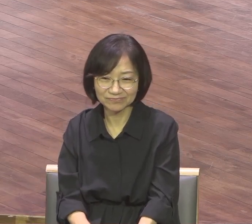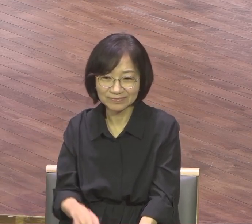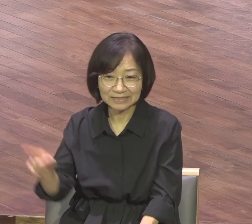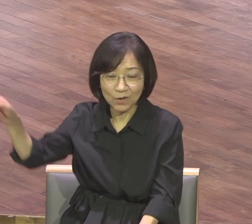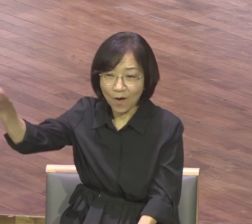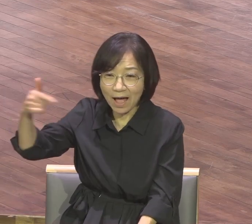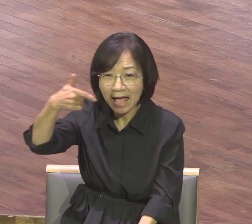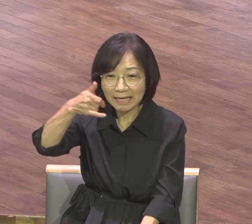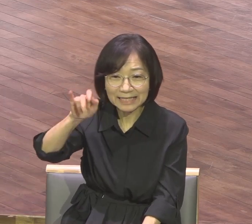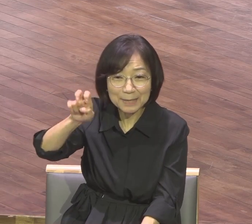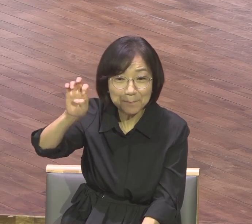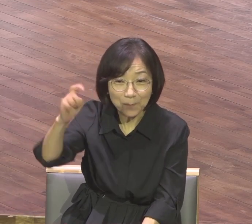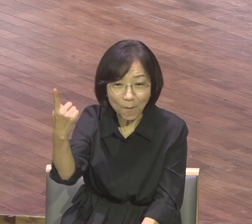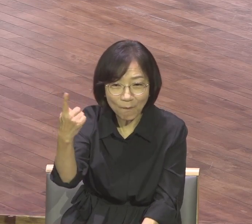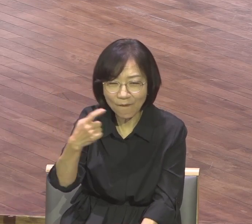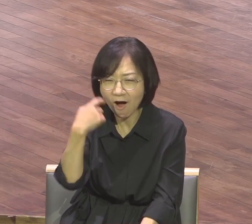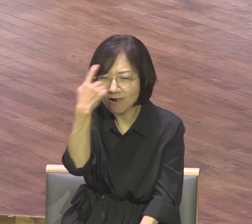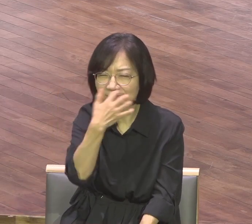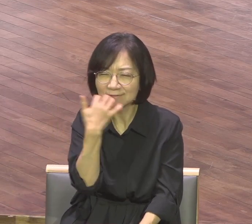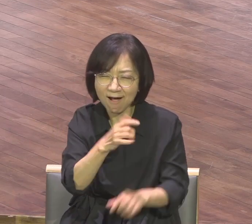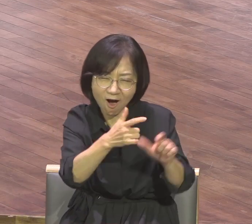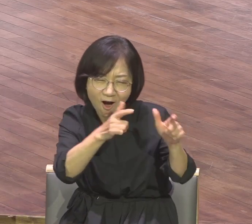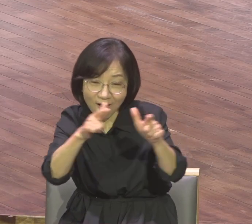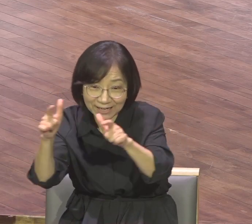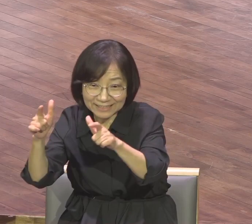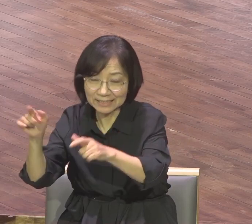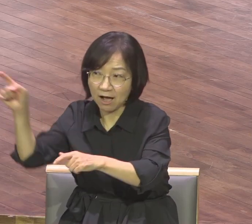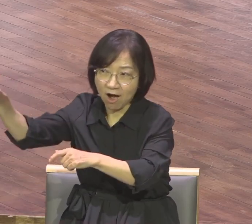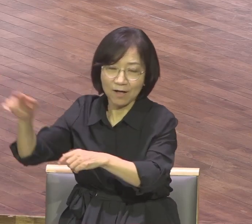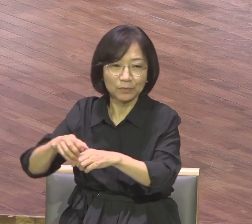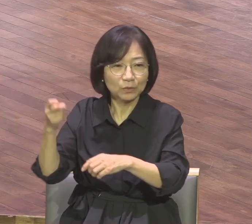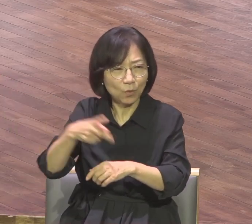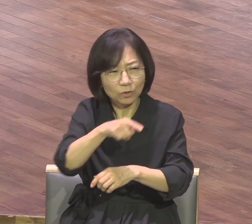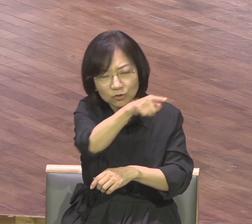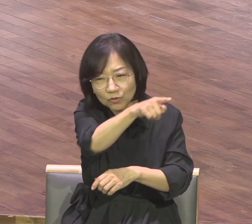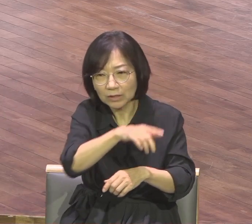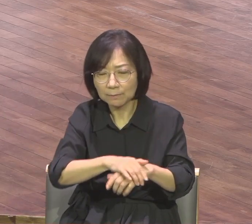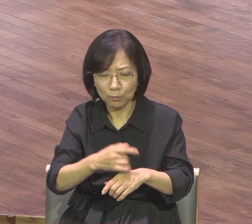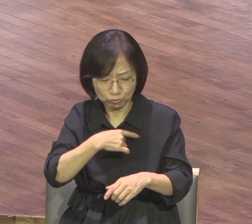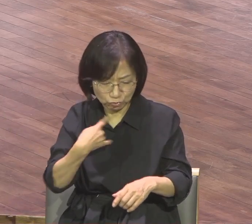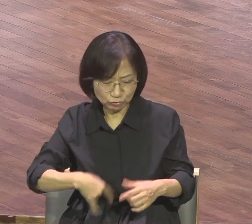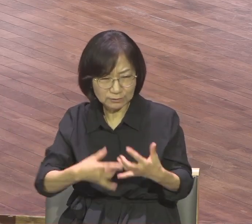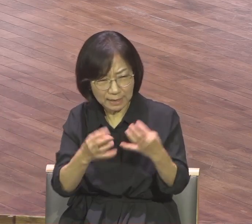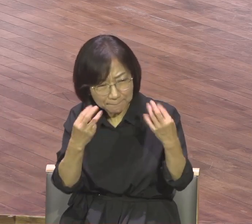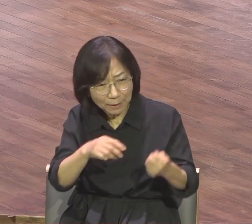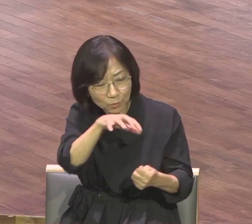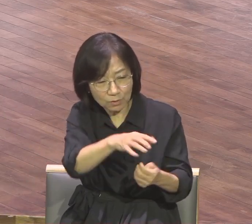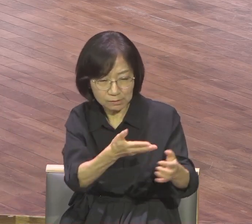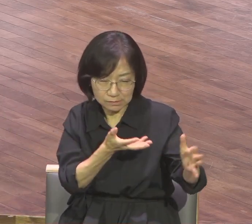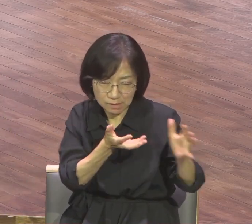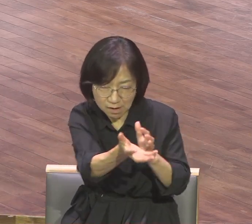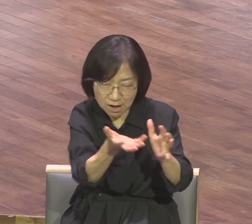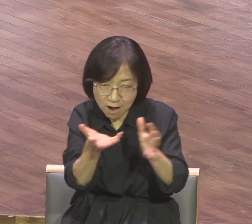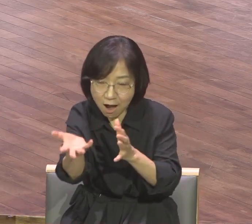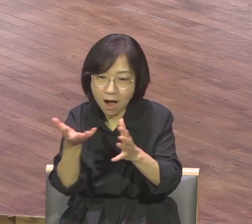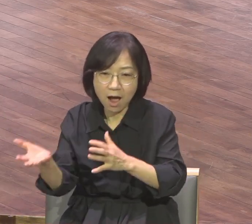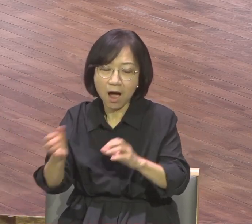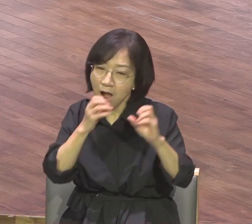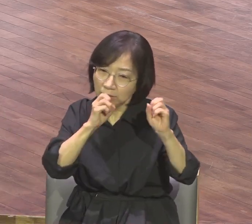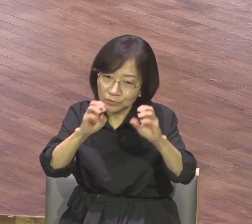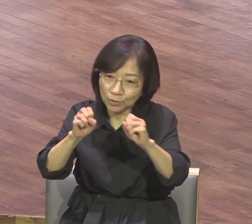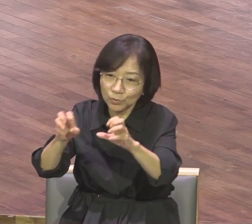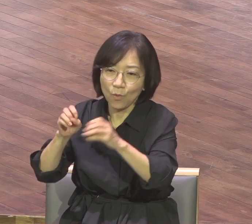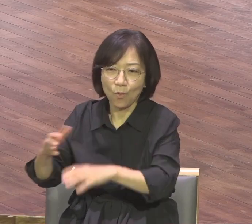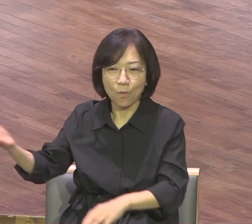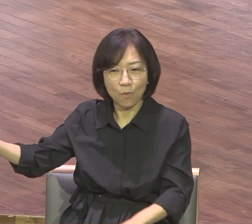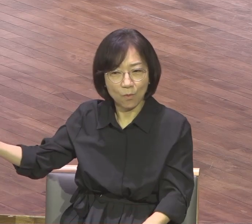김포에서 막 뒤집고 저 또 뭡니까 중산 많은 저 가서 뒤집고 막 전 토요일 되면 뒤집고